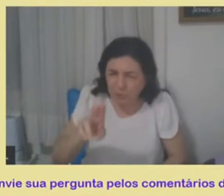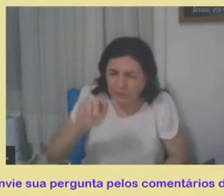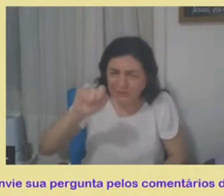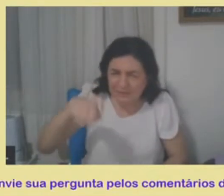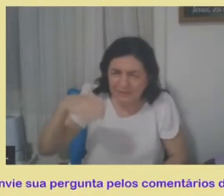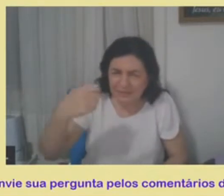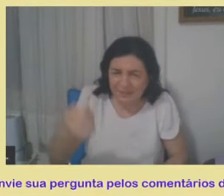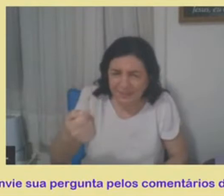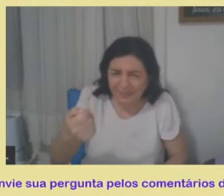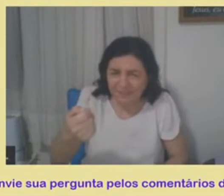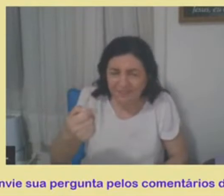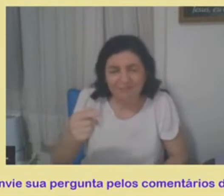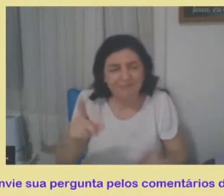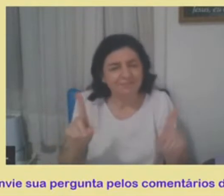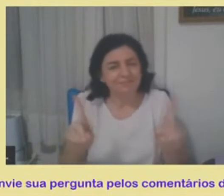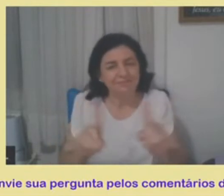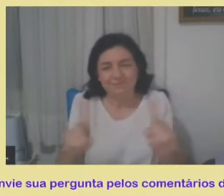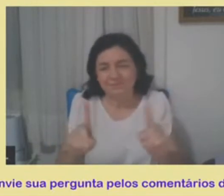né?